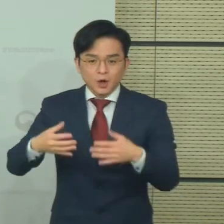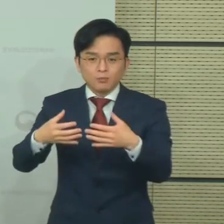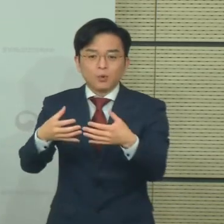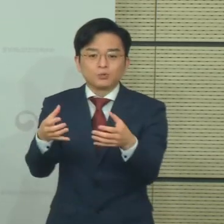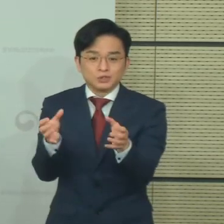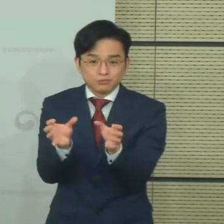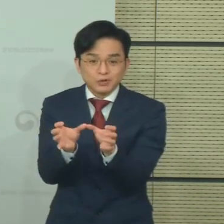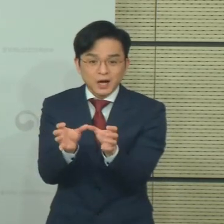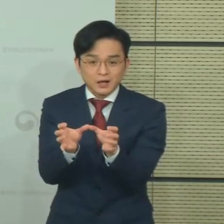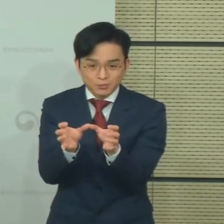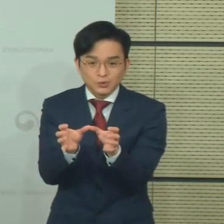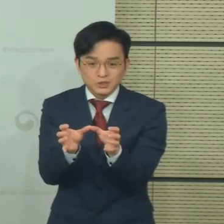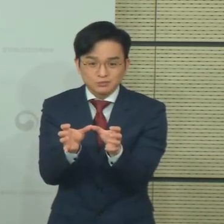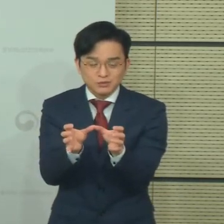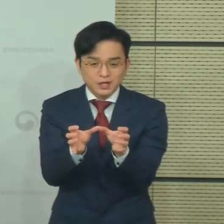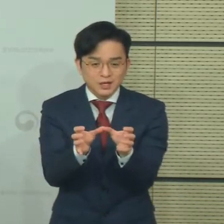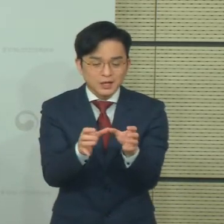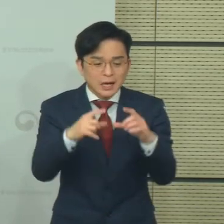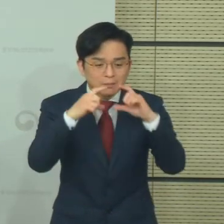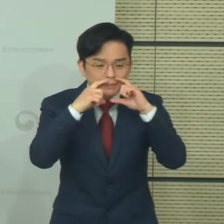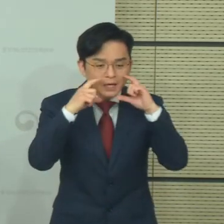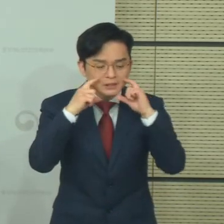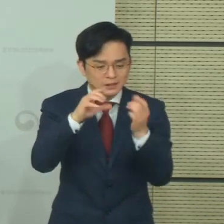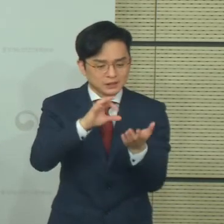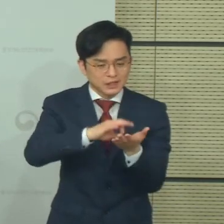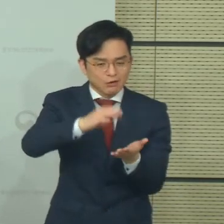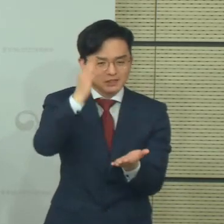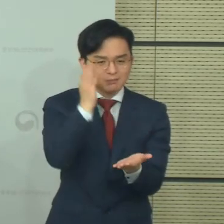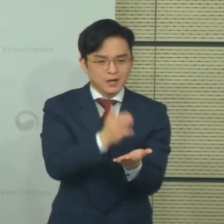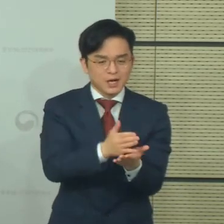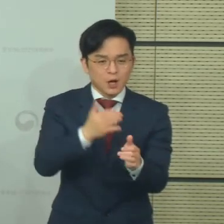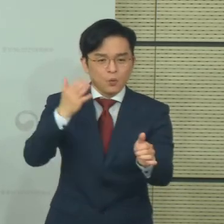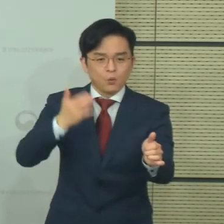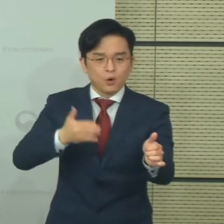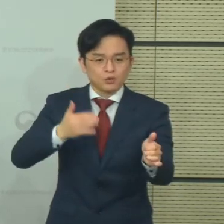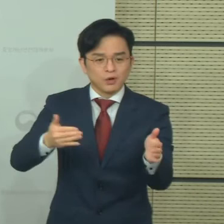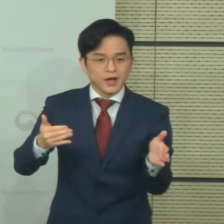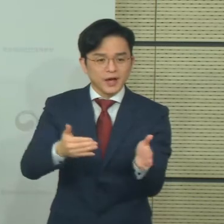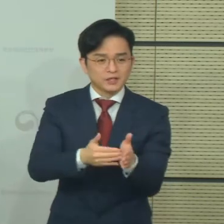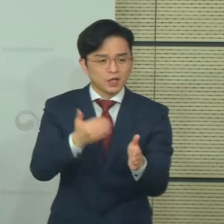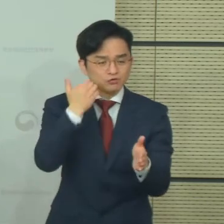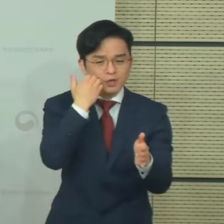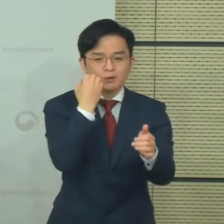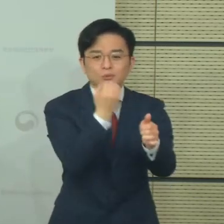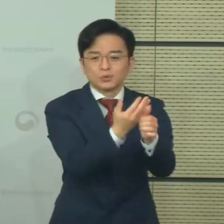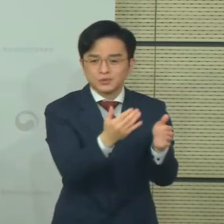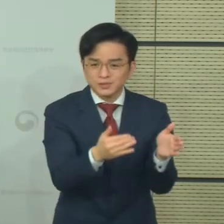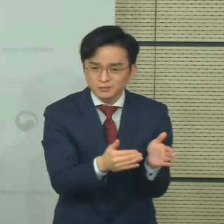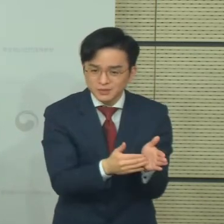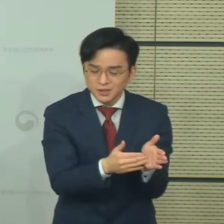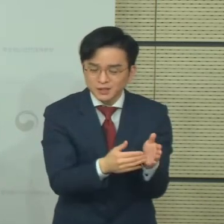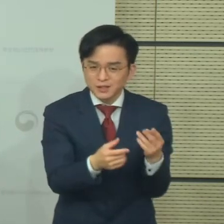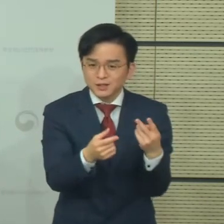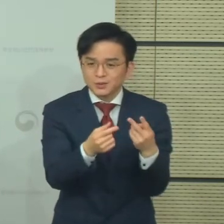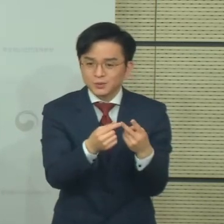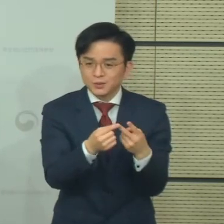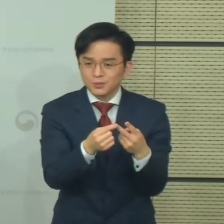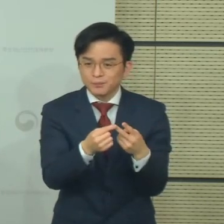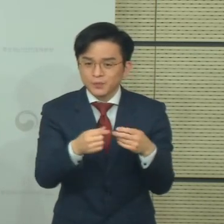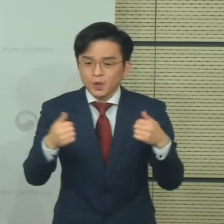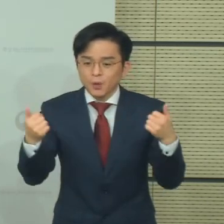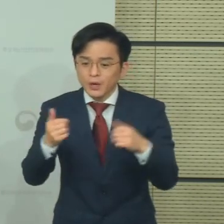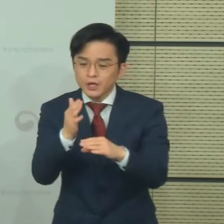나왔습니다. 이 부분에 대한 확인을 부탁드립니다. 더불어 회의 장소 등에서 마스크 착용 관련된 정부의 권고사항이